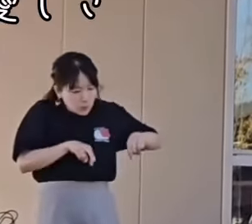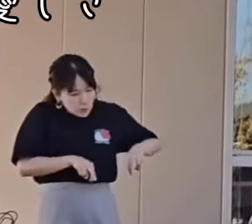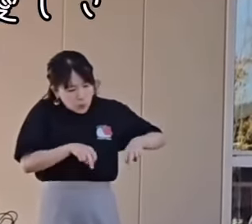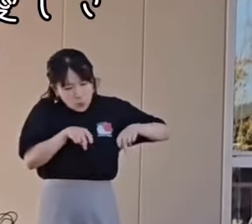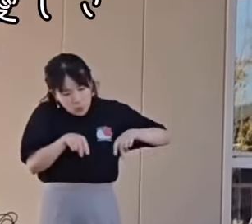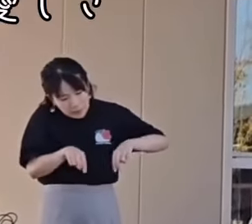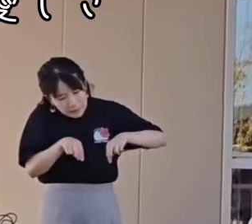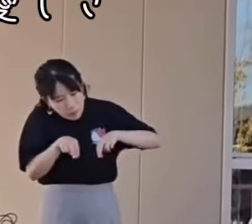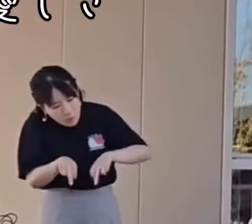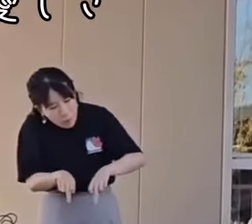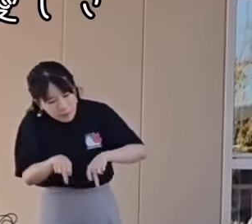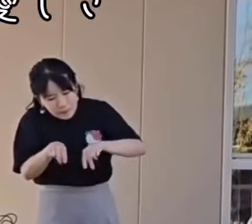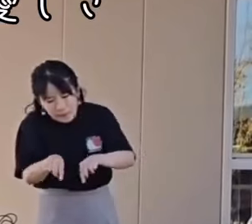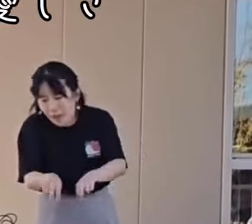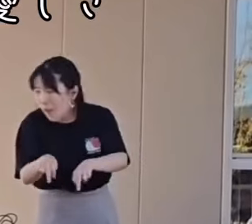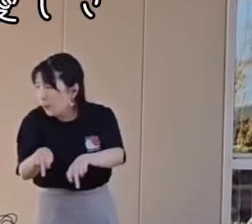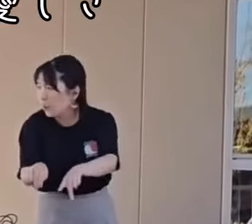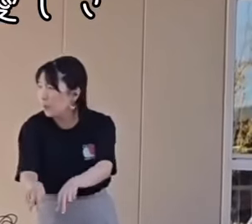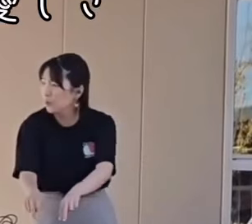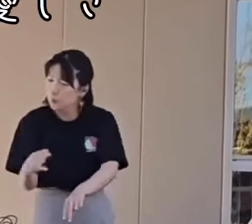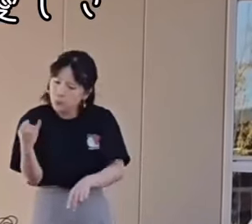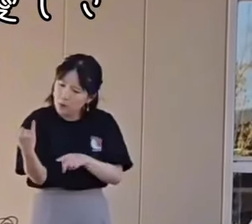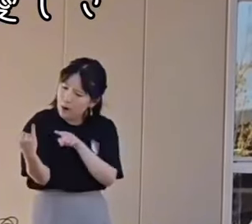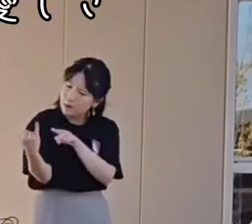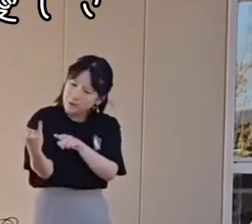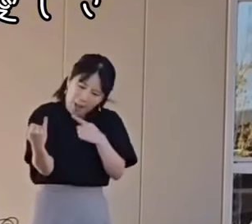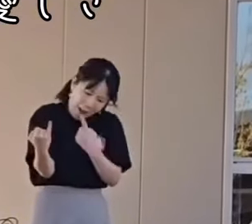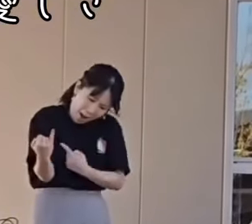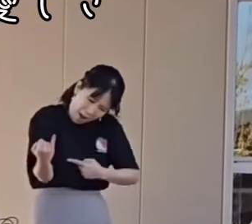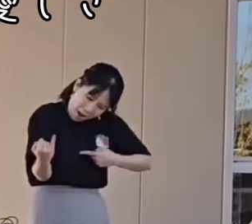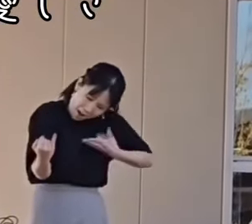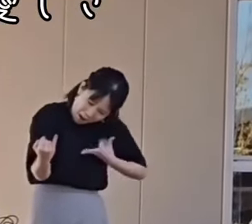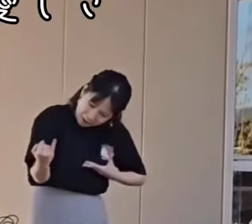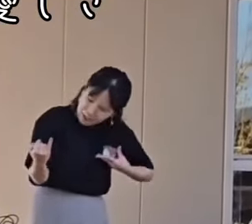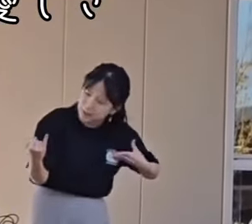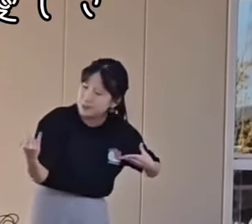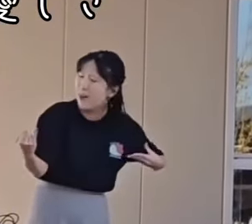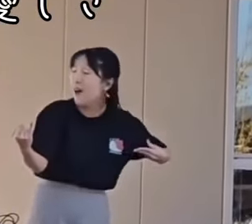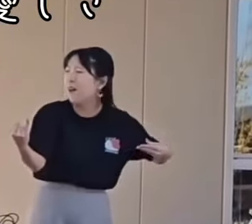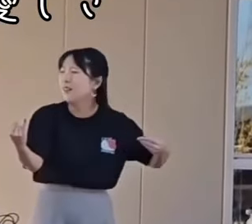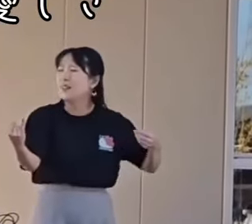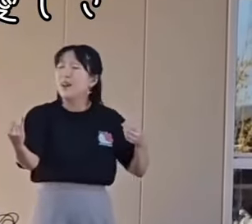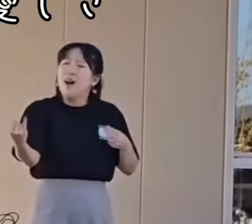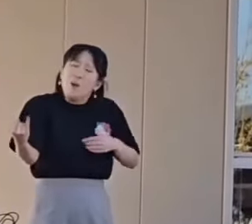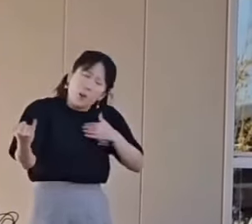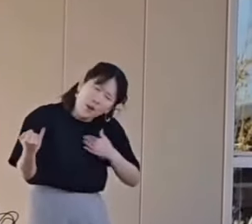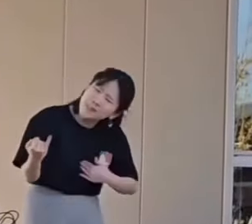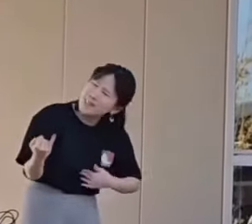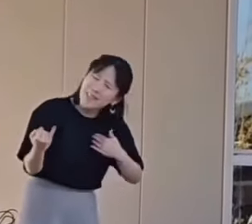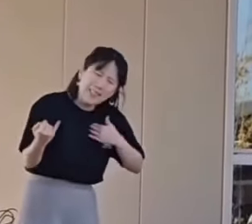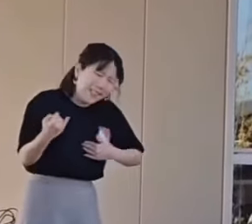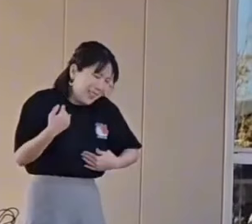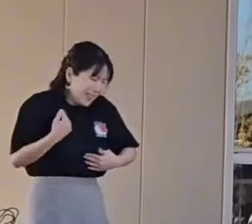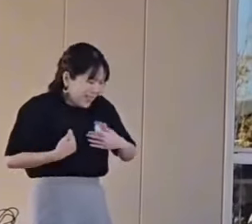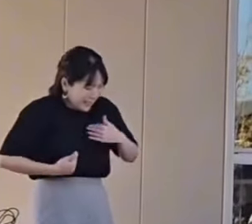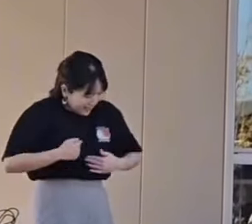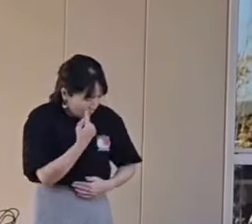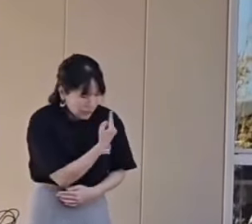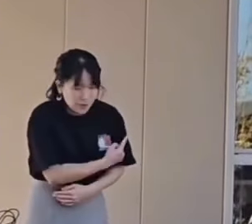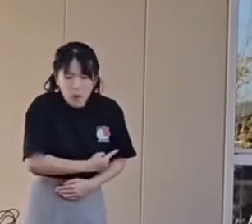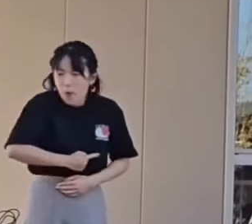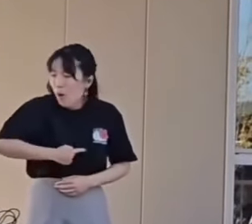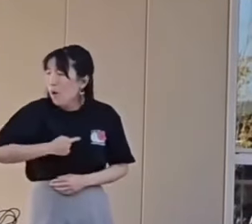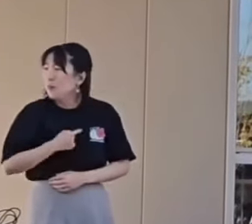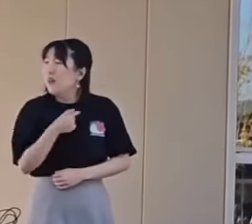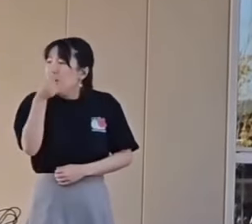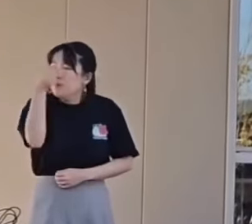一緒に降りてくれる優しさ、嬉しい気持ち